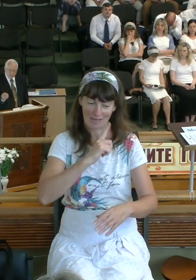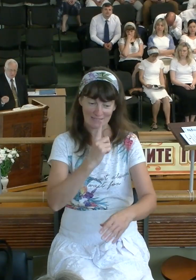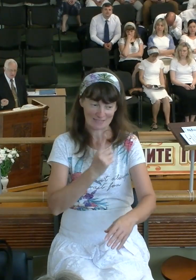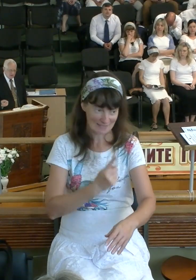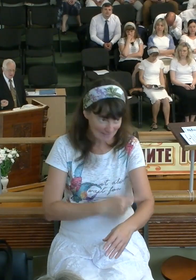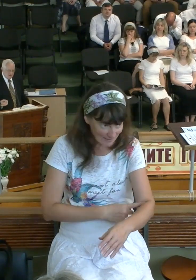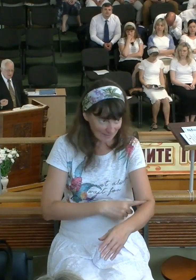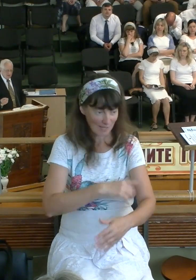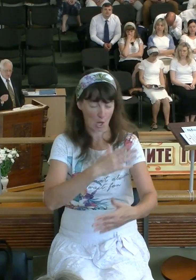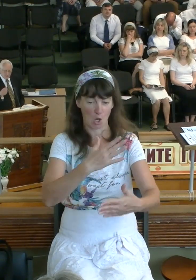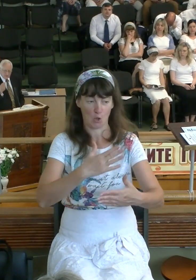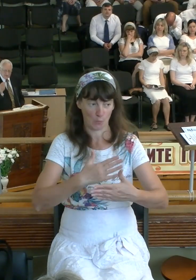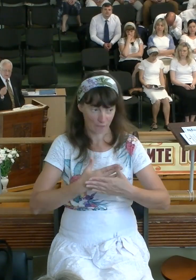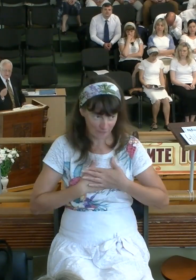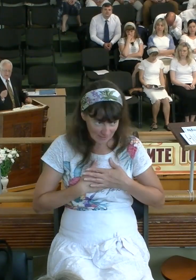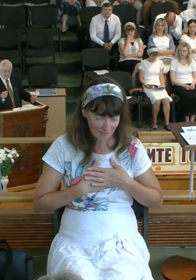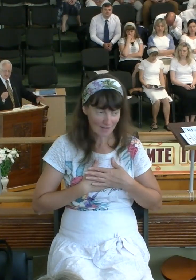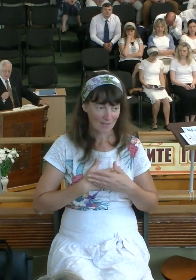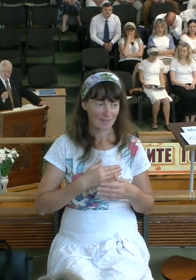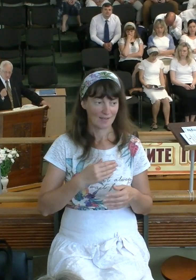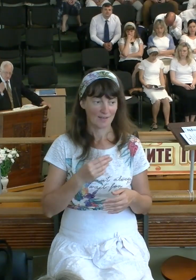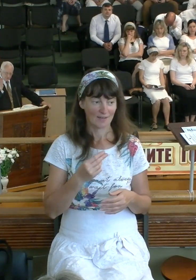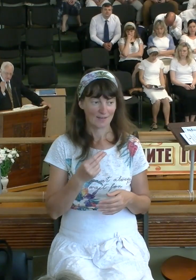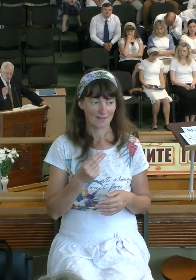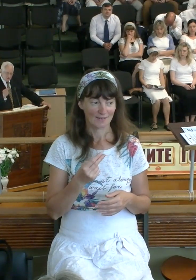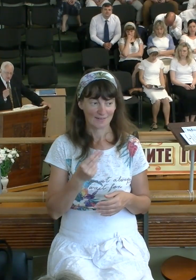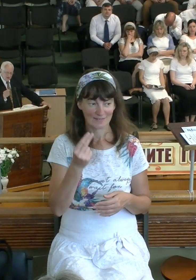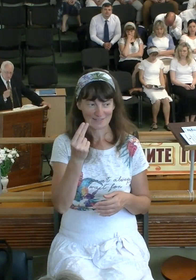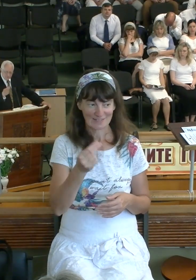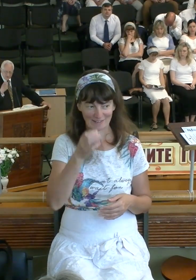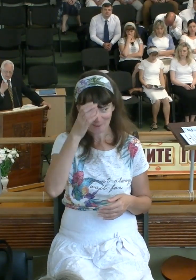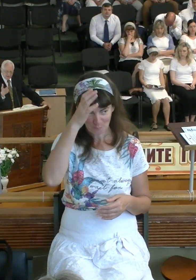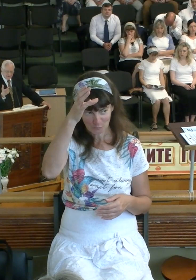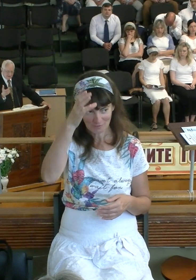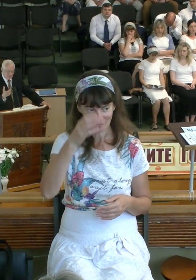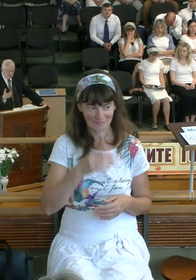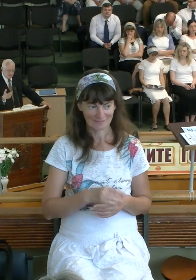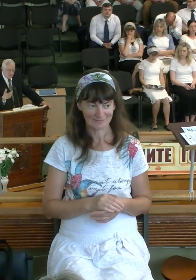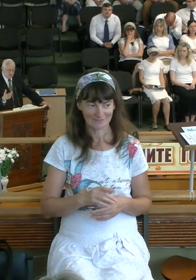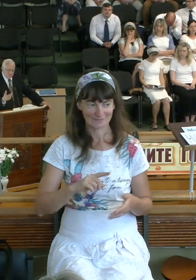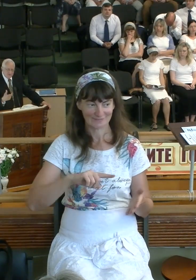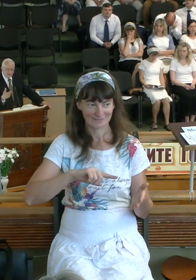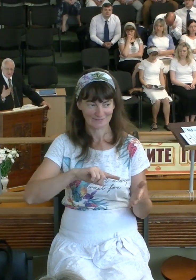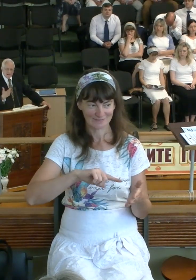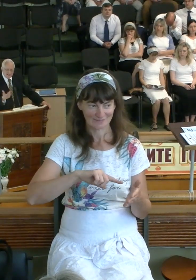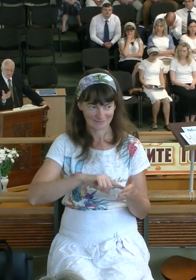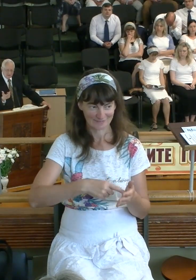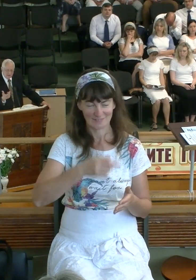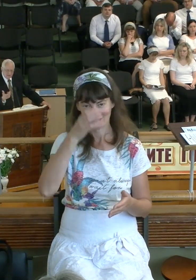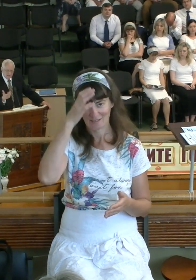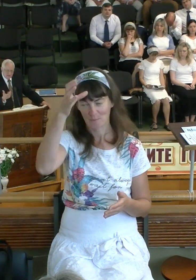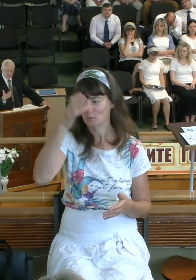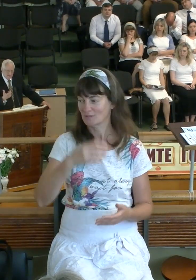и целомудрия. Вот она жизнь. Дух Святой проявляет себя в том, что мы